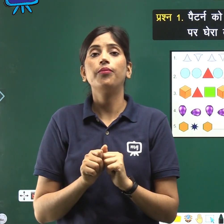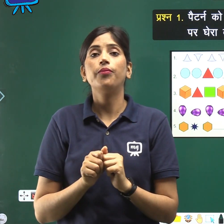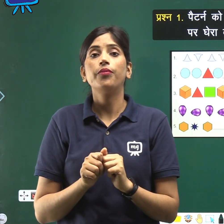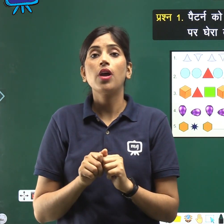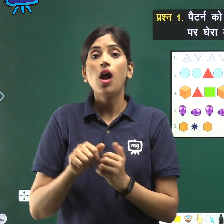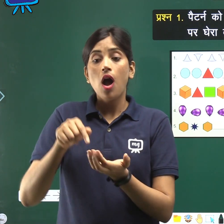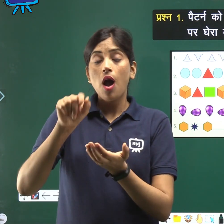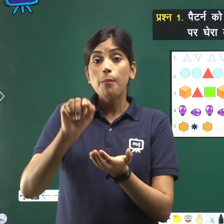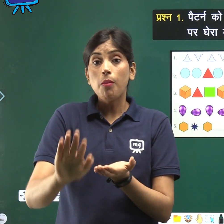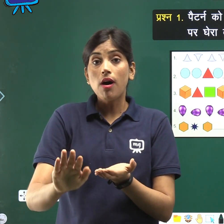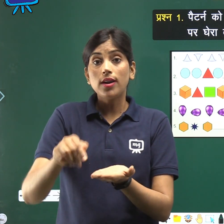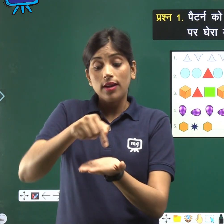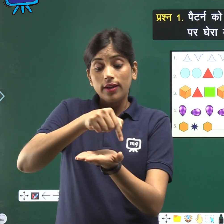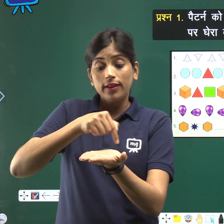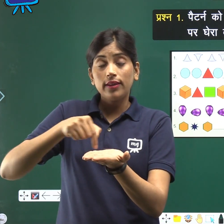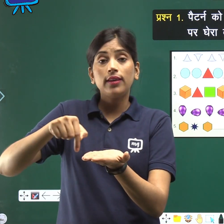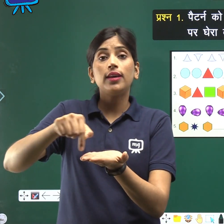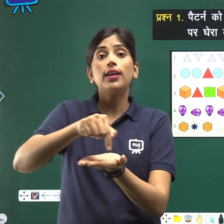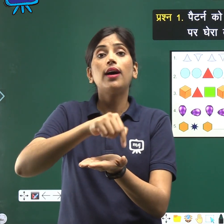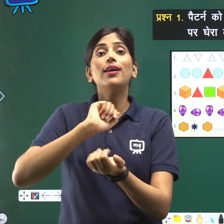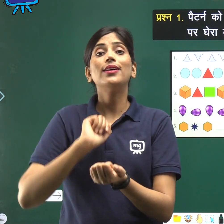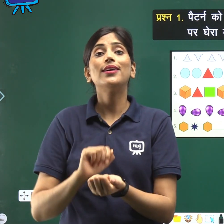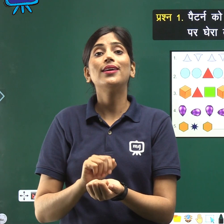पर घेरा